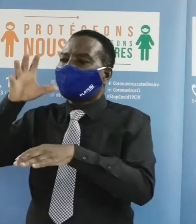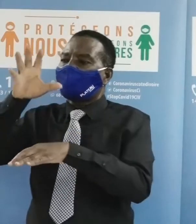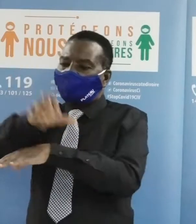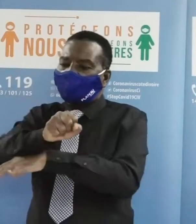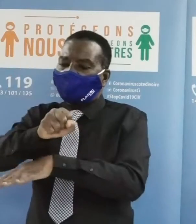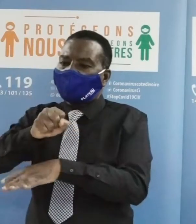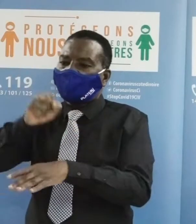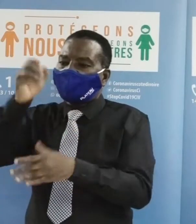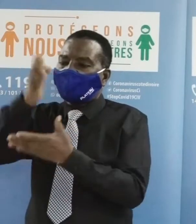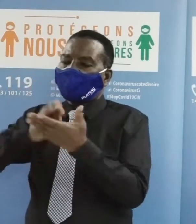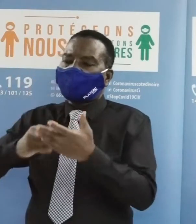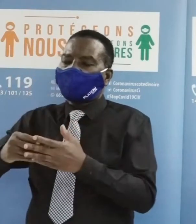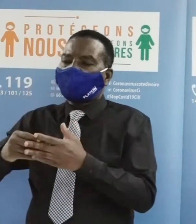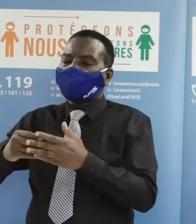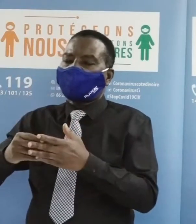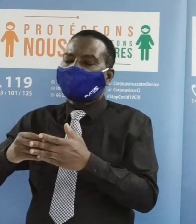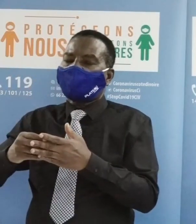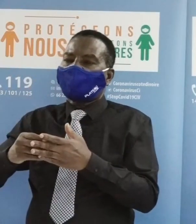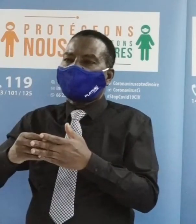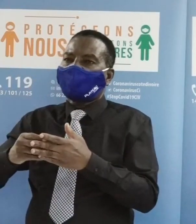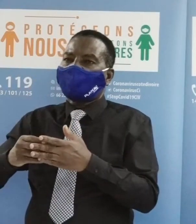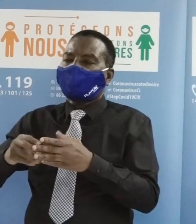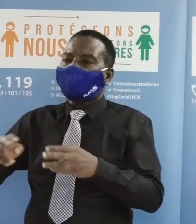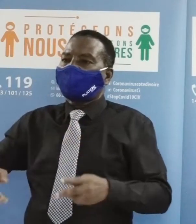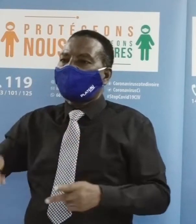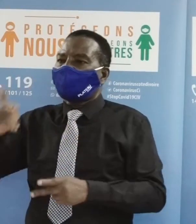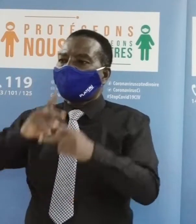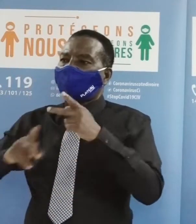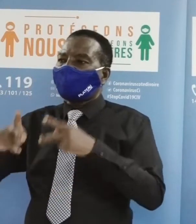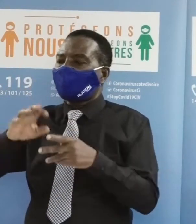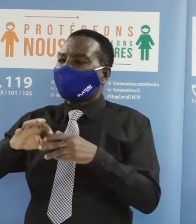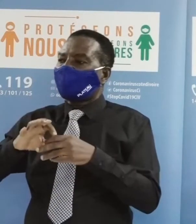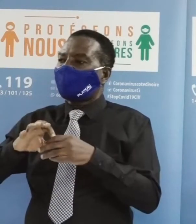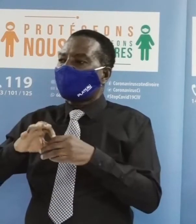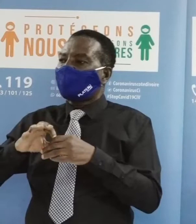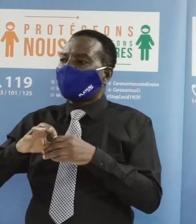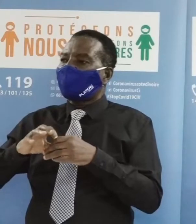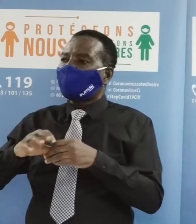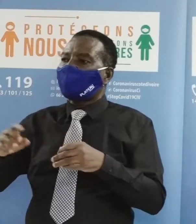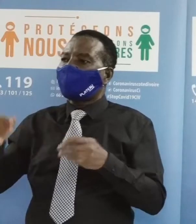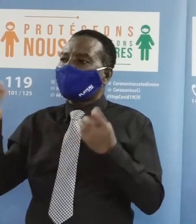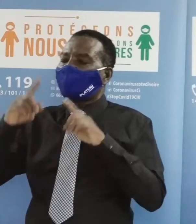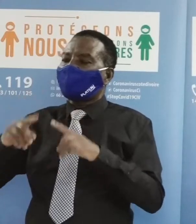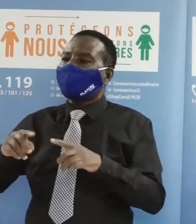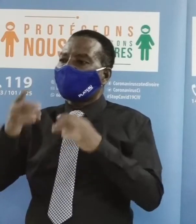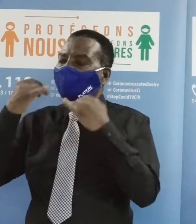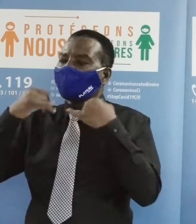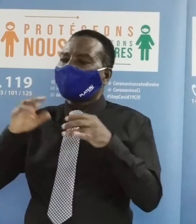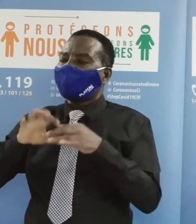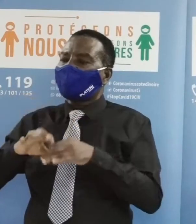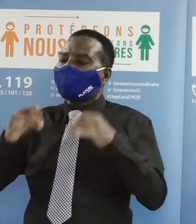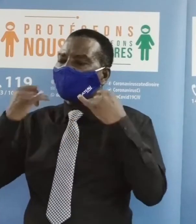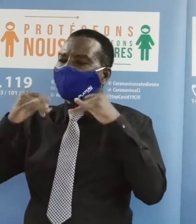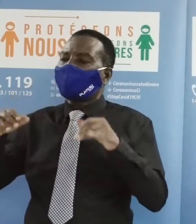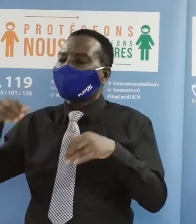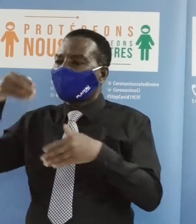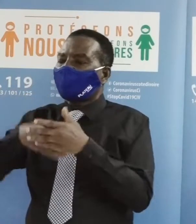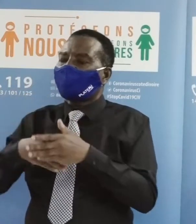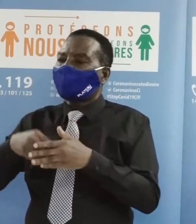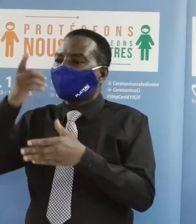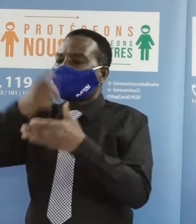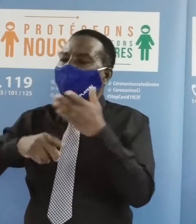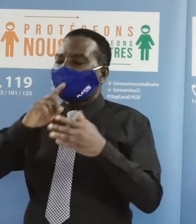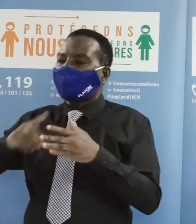ressortissants d'un pays frontaliers de la côte d'ivoire de l'annnonce de cette nouvelle qu'elle a été l'état